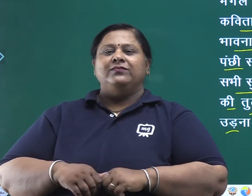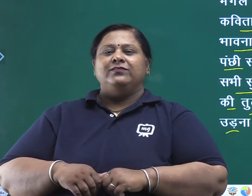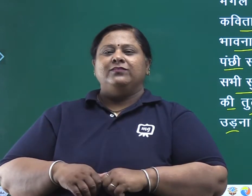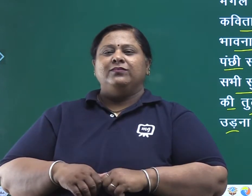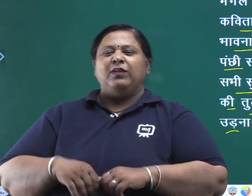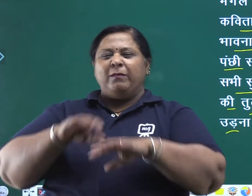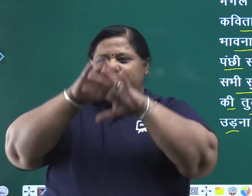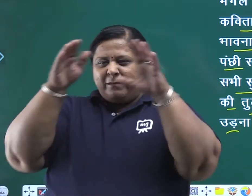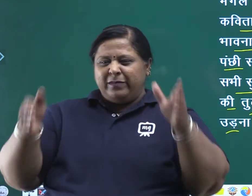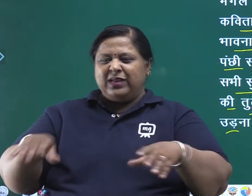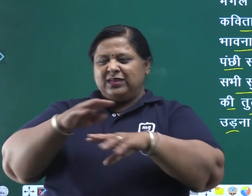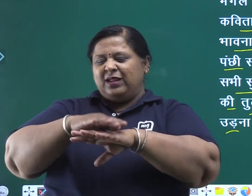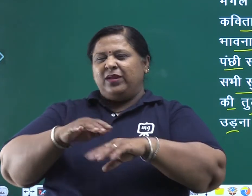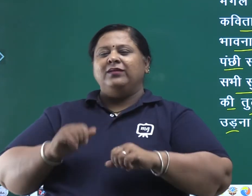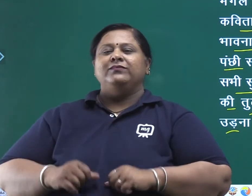पिंजरे में